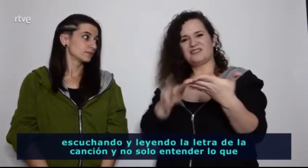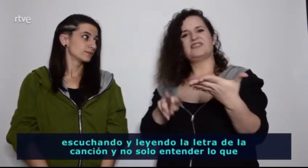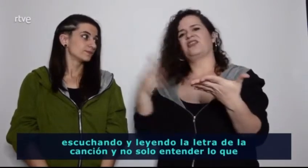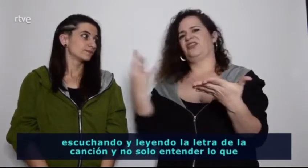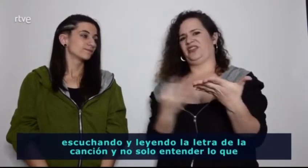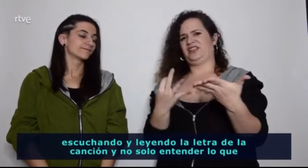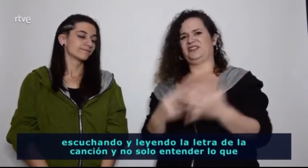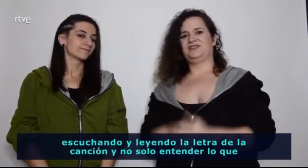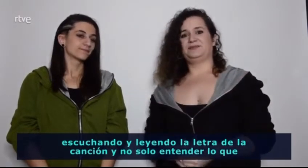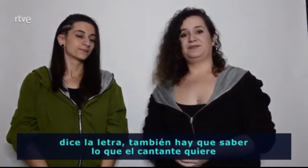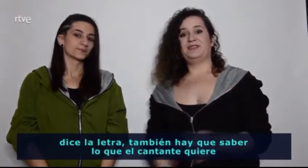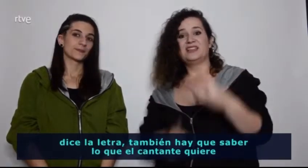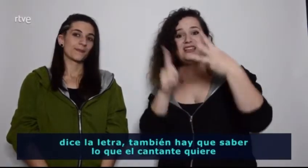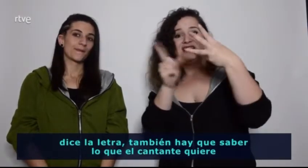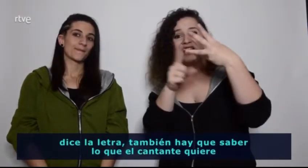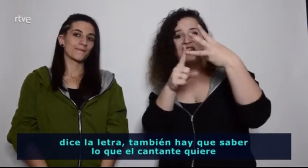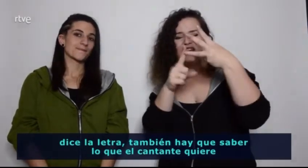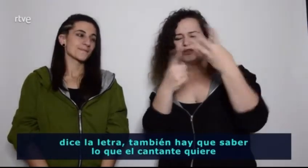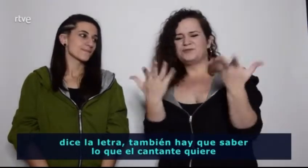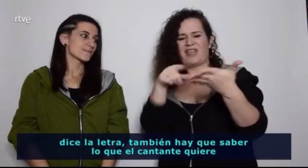Después hay que leer la letra de la canción.